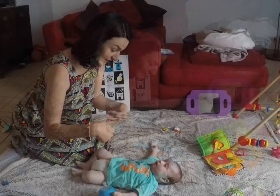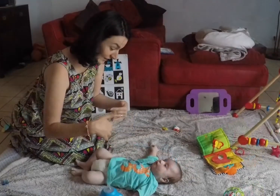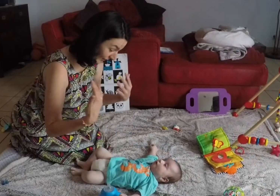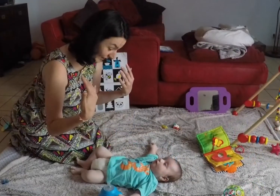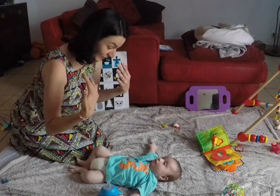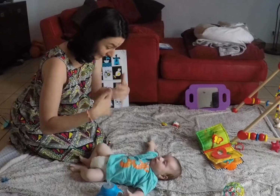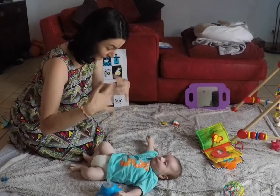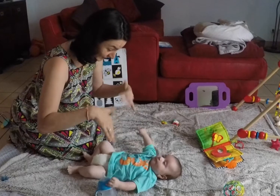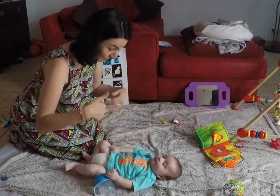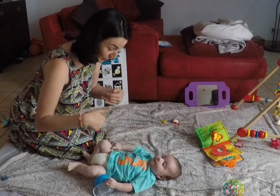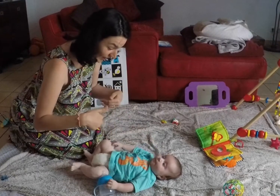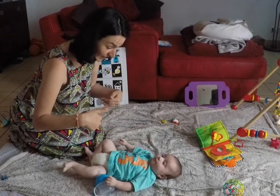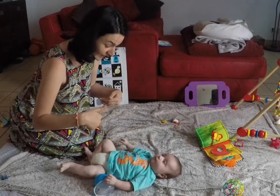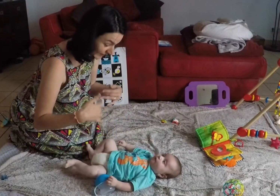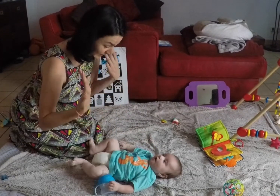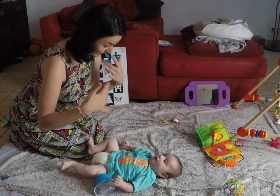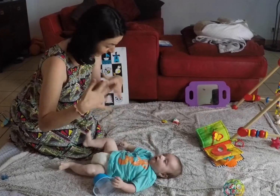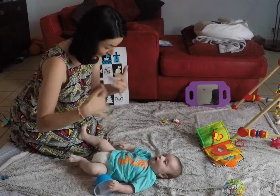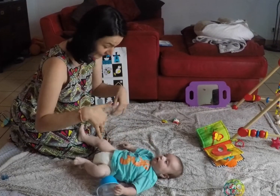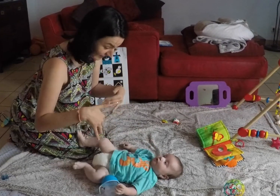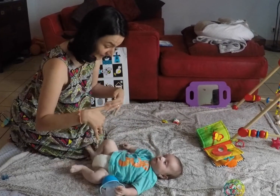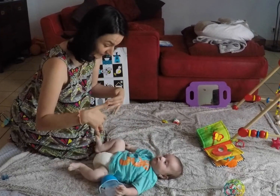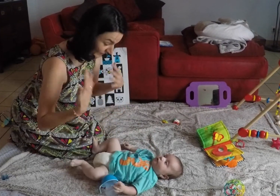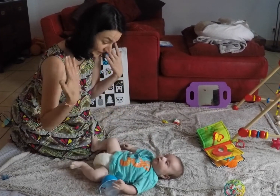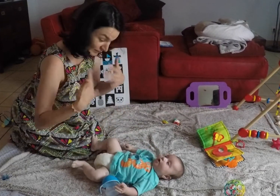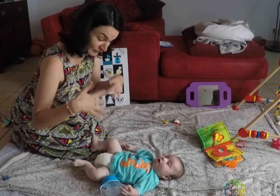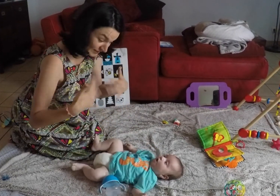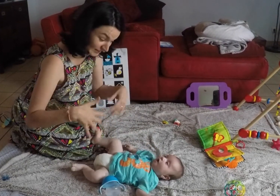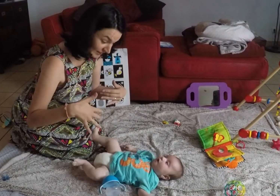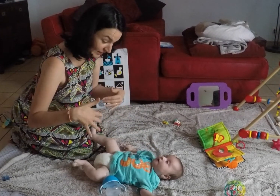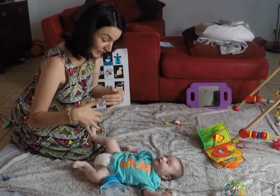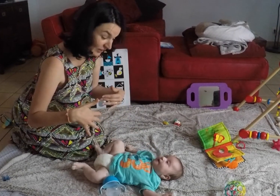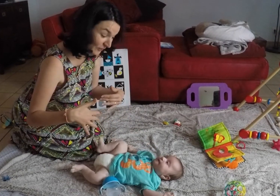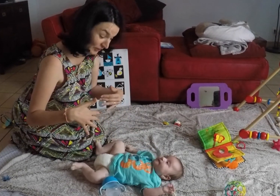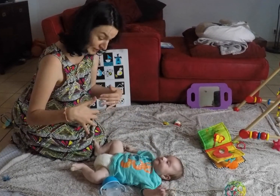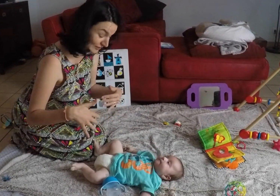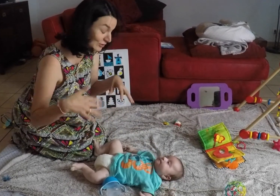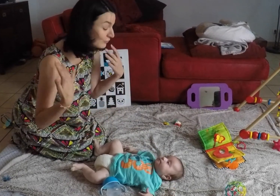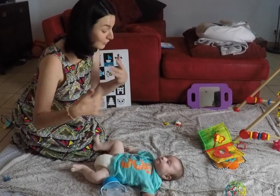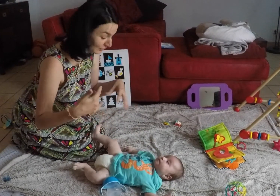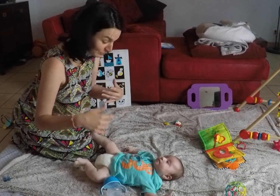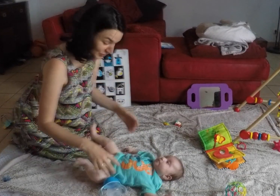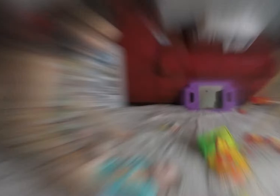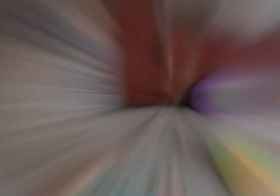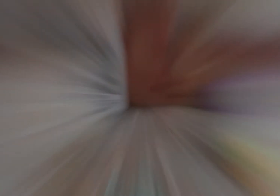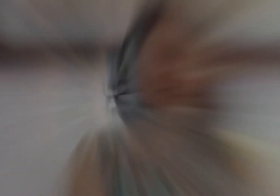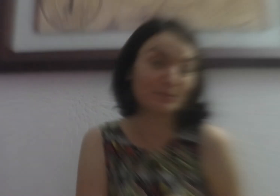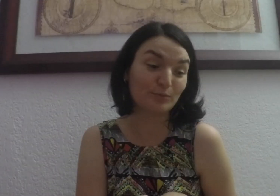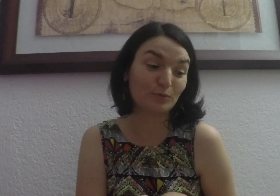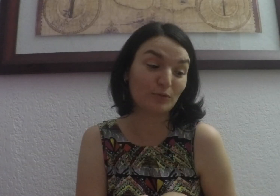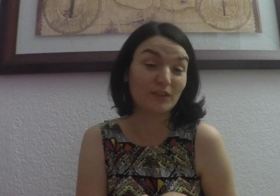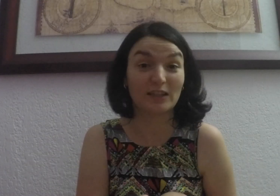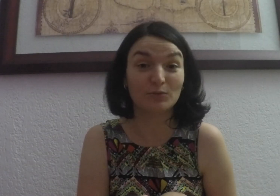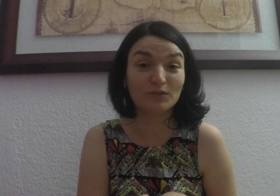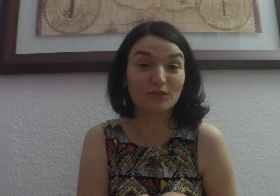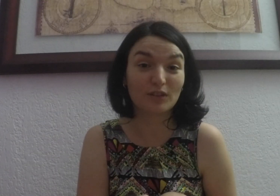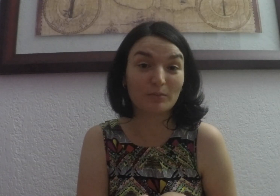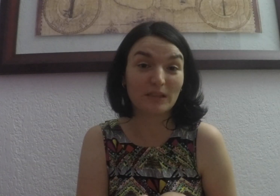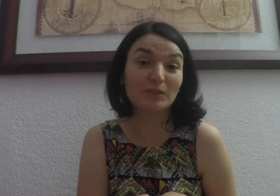Oui, on a fini de boire. C'est fini. Fini. Oui, c'est fini, mon chéri. Merci pour votre écoute, comme